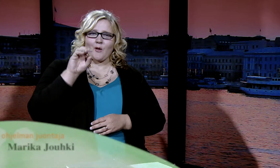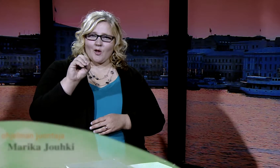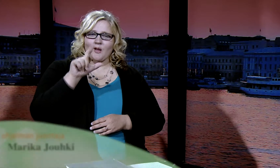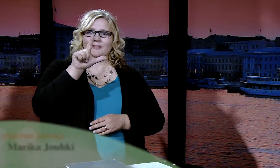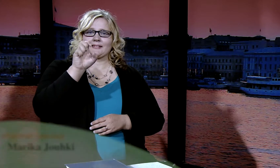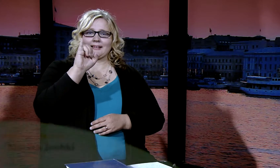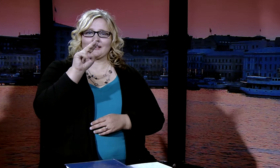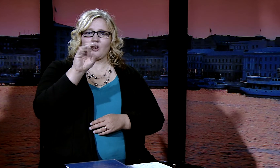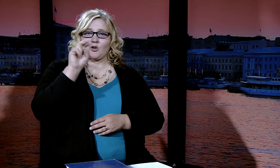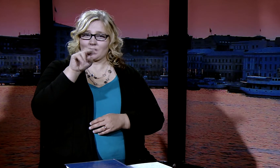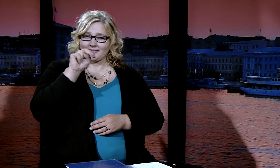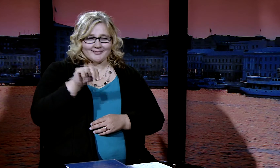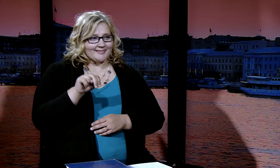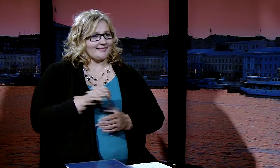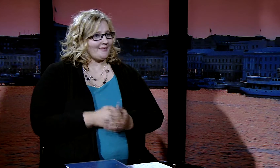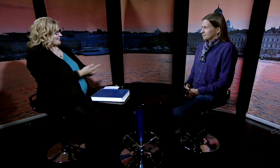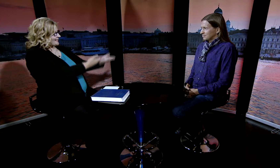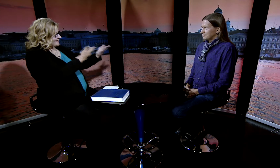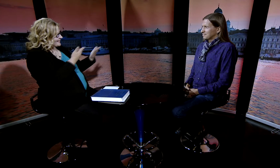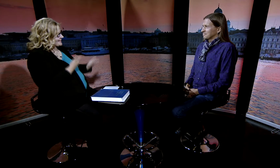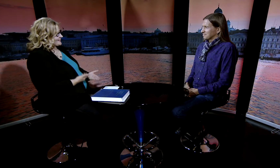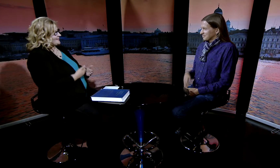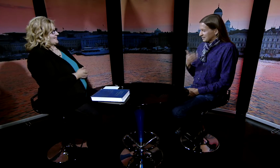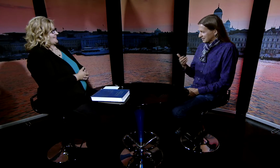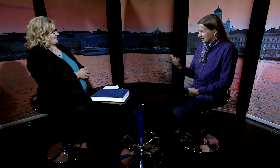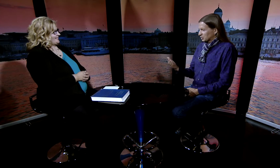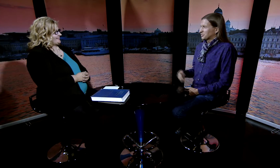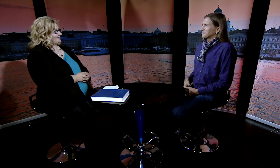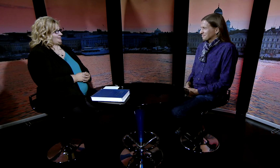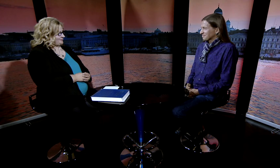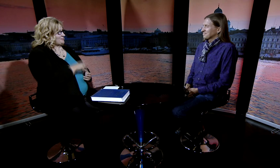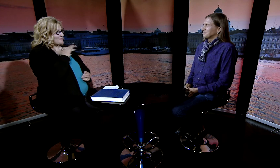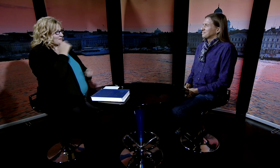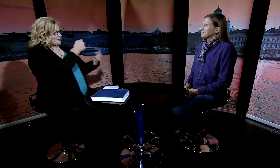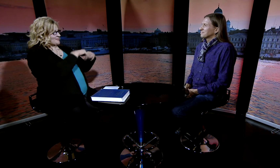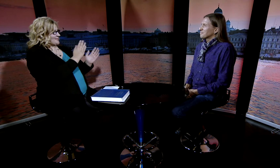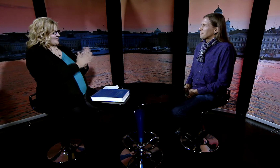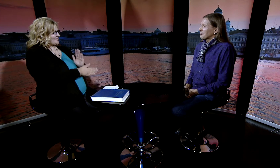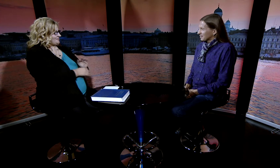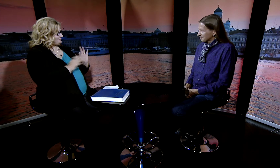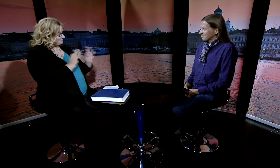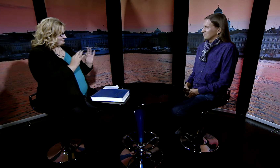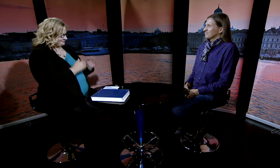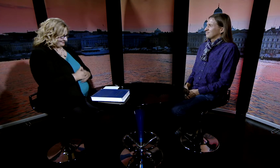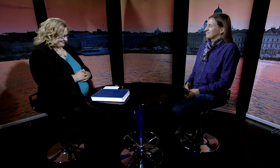Kimmo Leinonen. Tervetuloa. Kiitos. Mukava, että pääsit tulemaan.